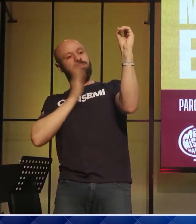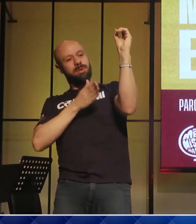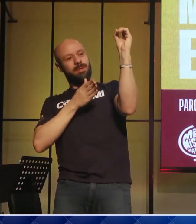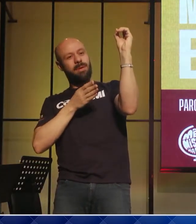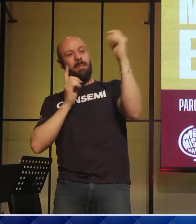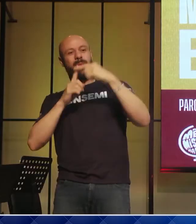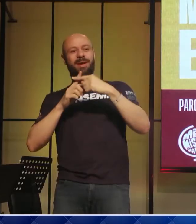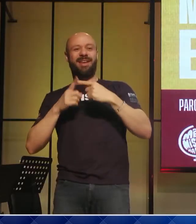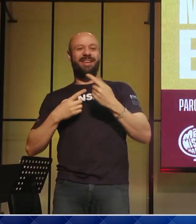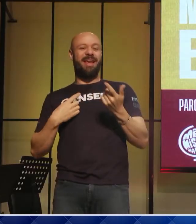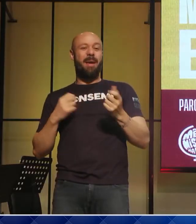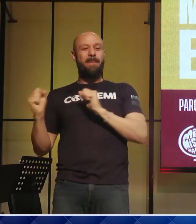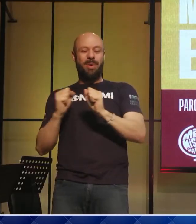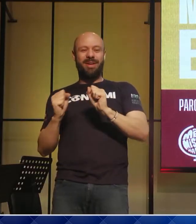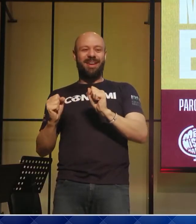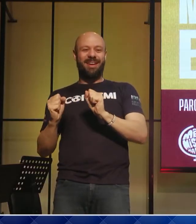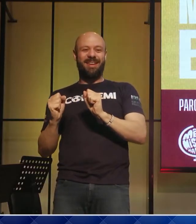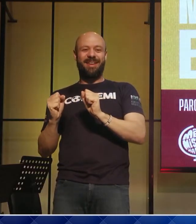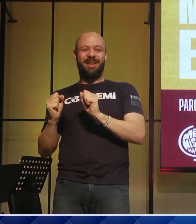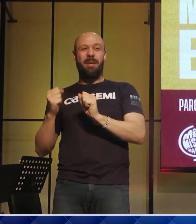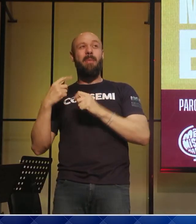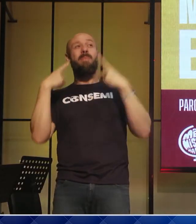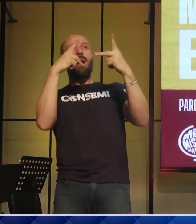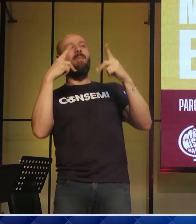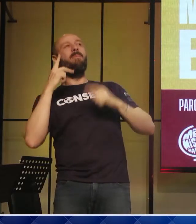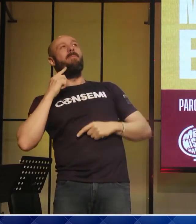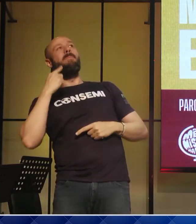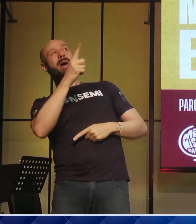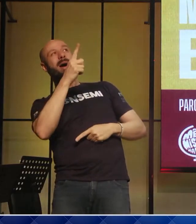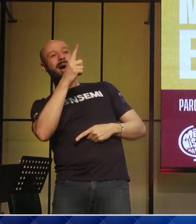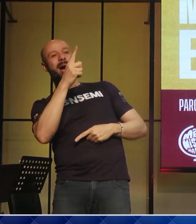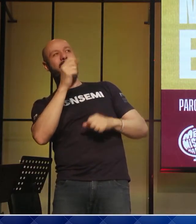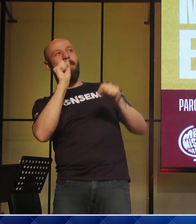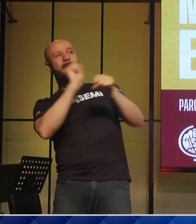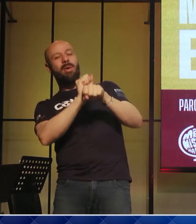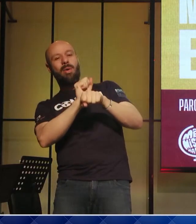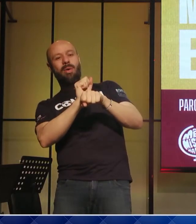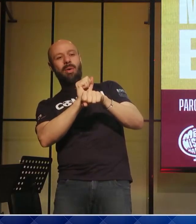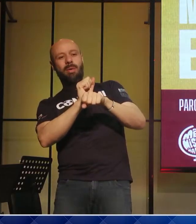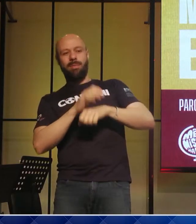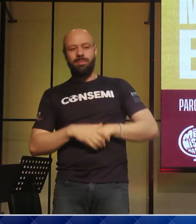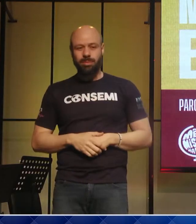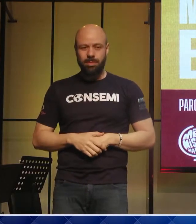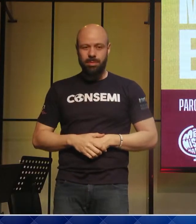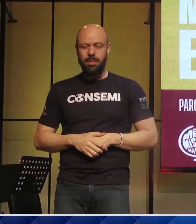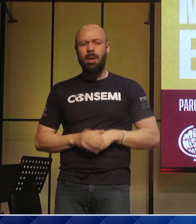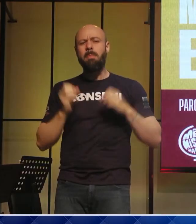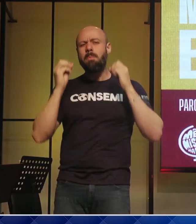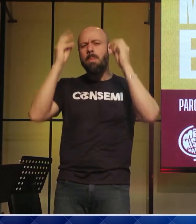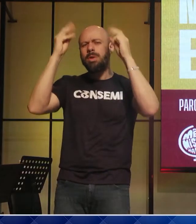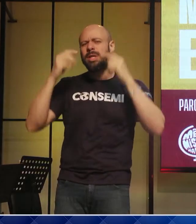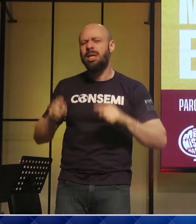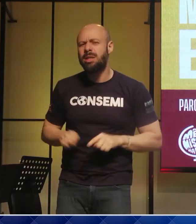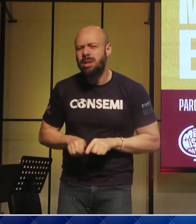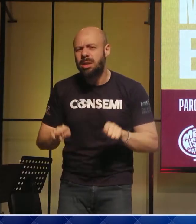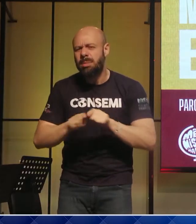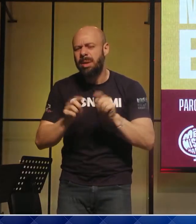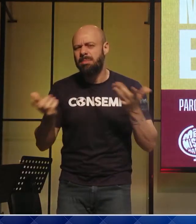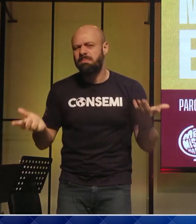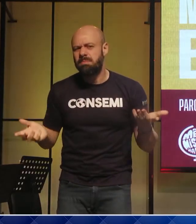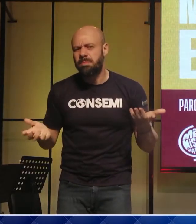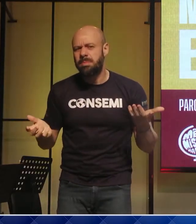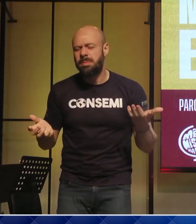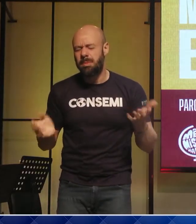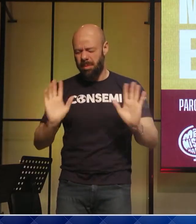totalmente levado pelo mar? A oração de Moisés. A Bíblia